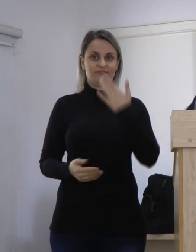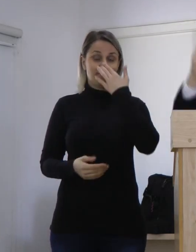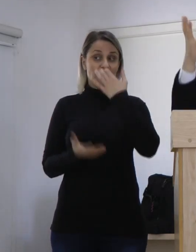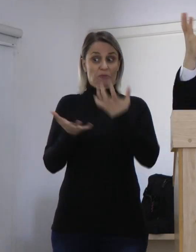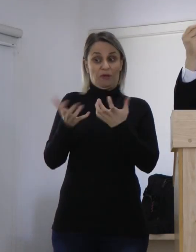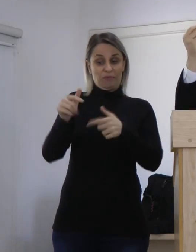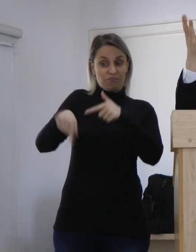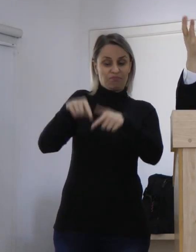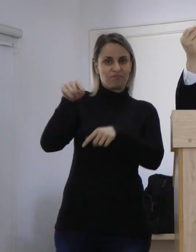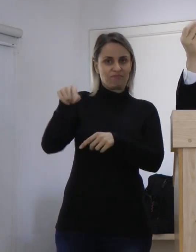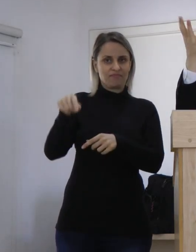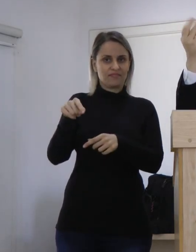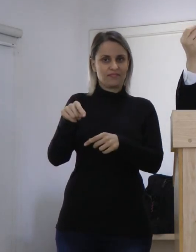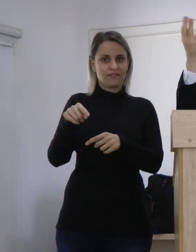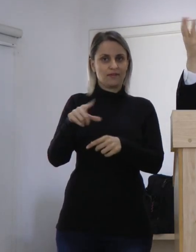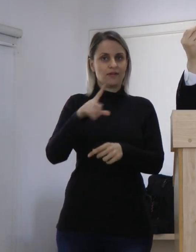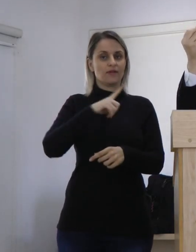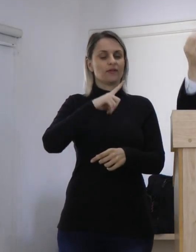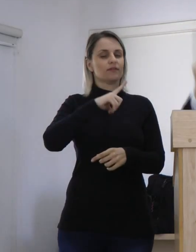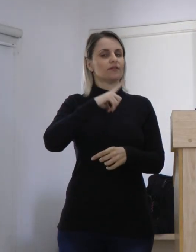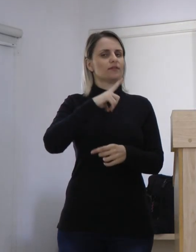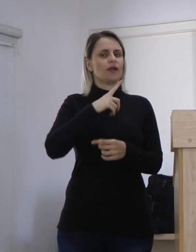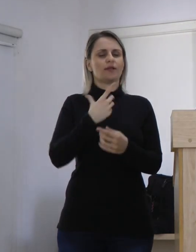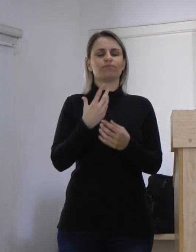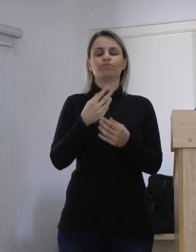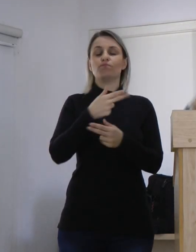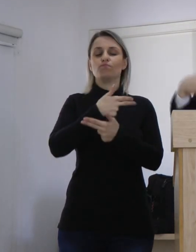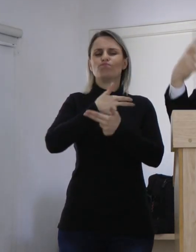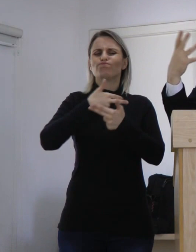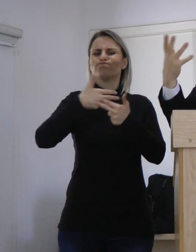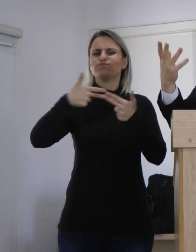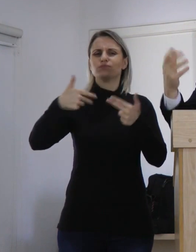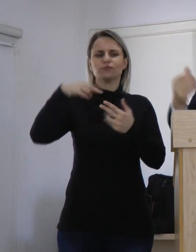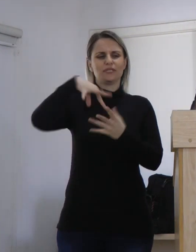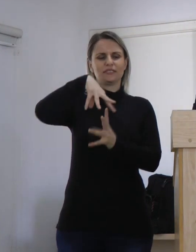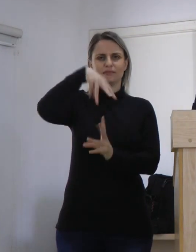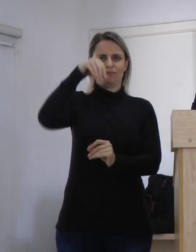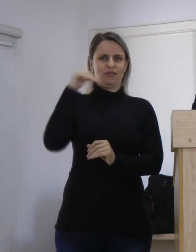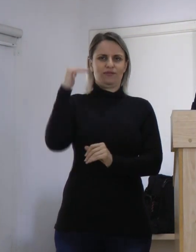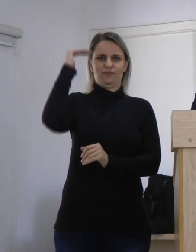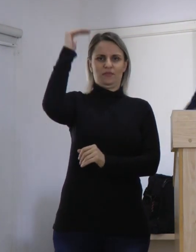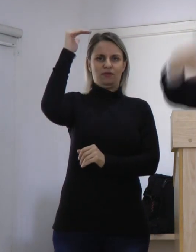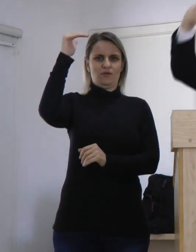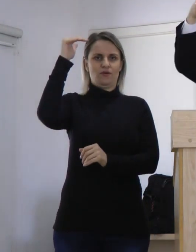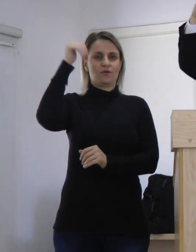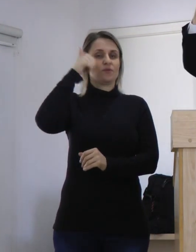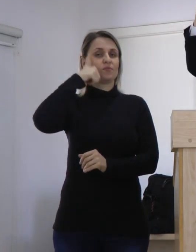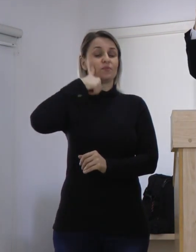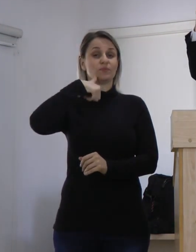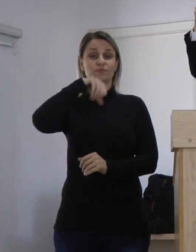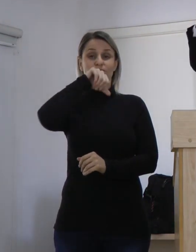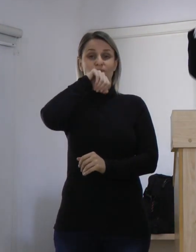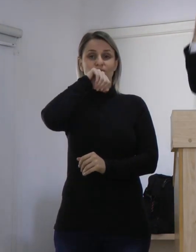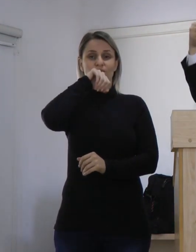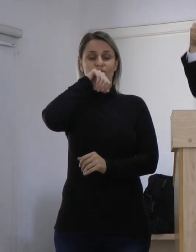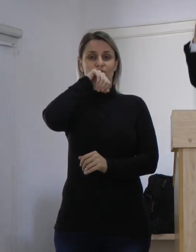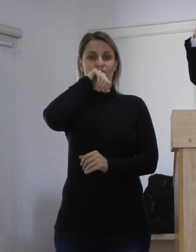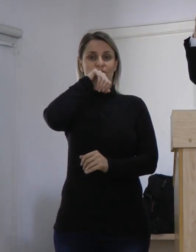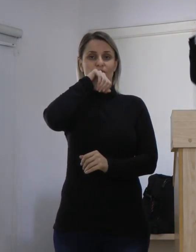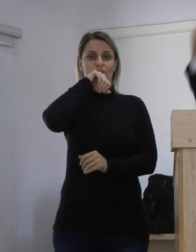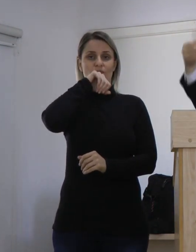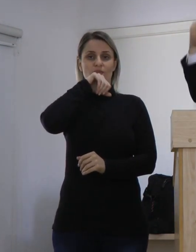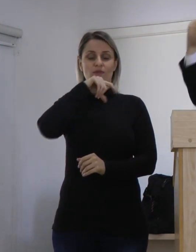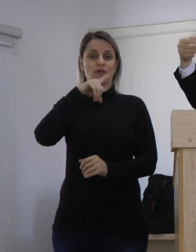O umbral está assim de espíritos superiores, assim de mães. O ministro Clarencio